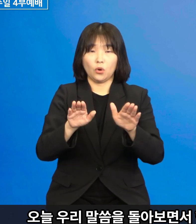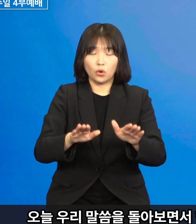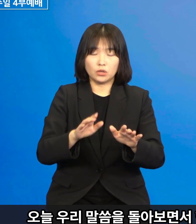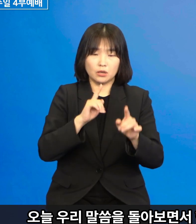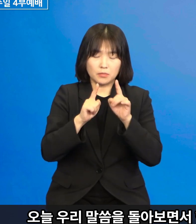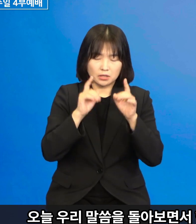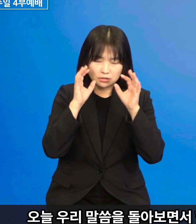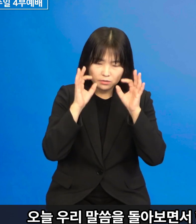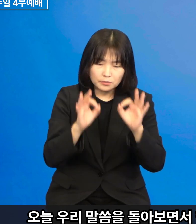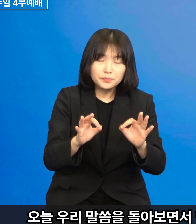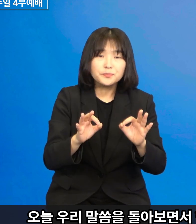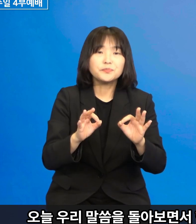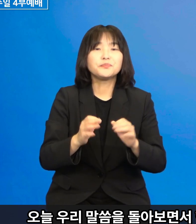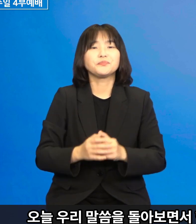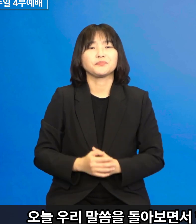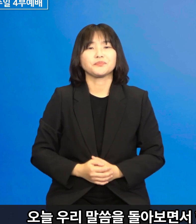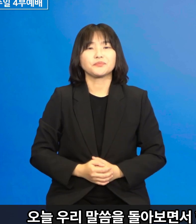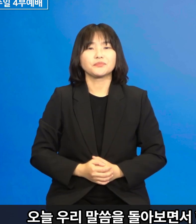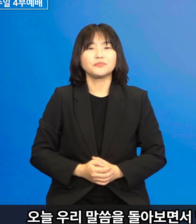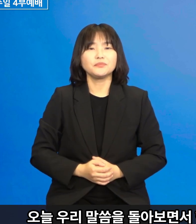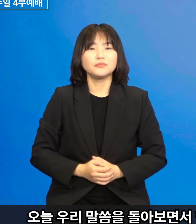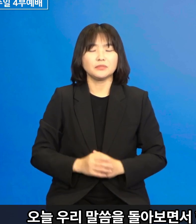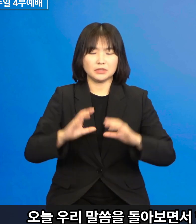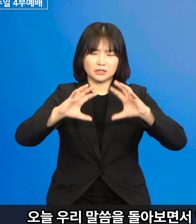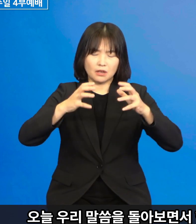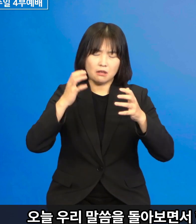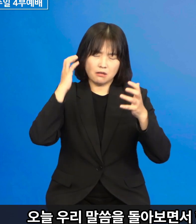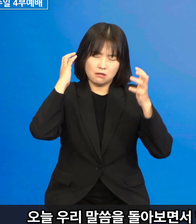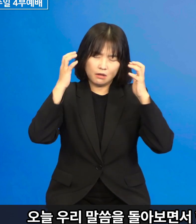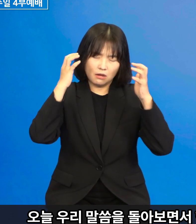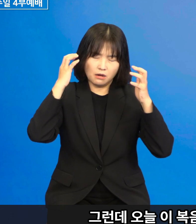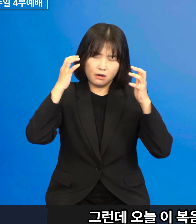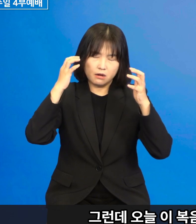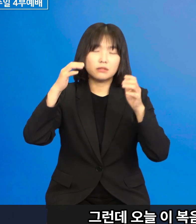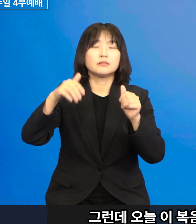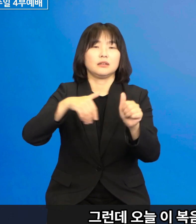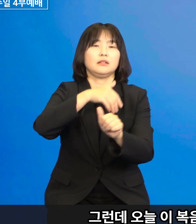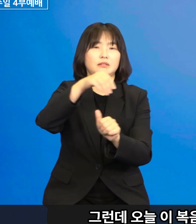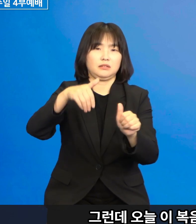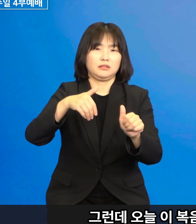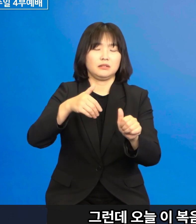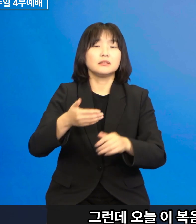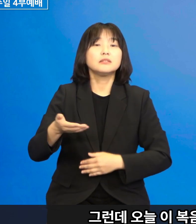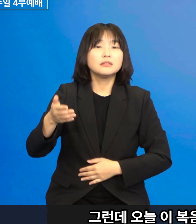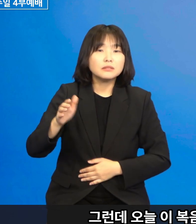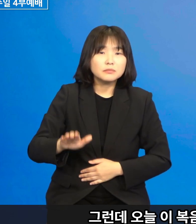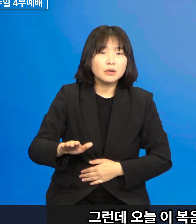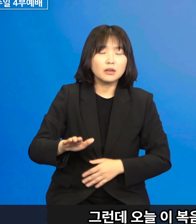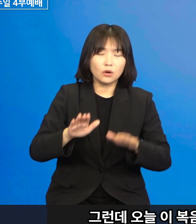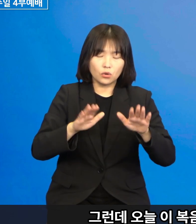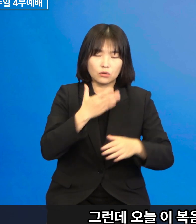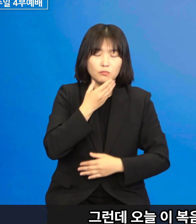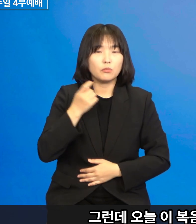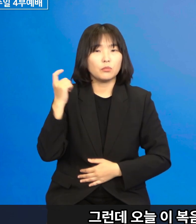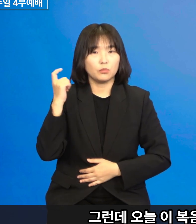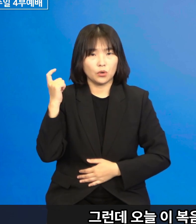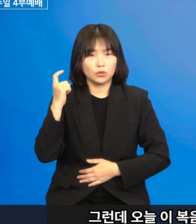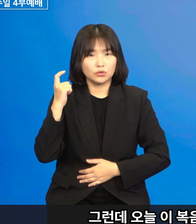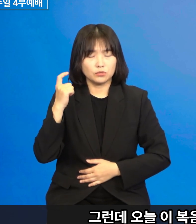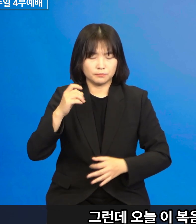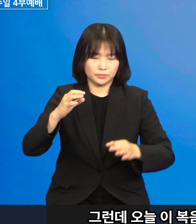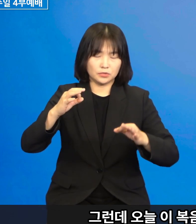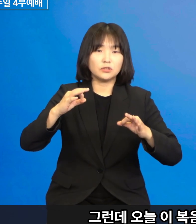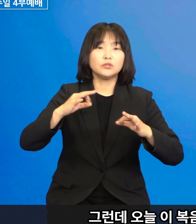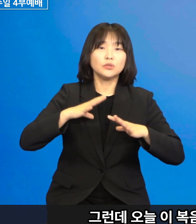말씀을 돌아보면서 현재 국가적인 혼돈 가운데 있습니다. 그런데 오늘 이 복음의